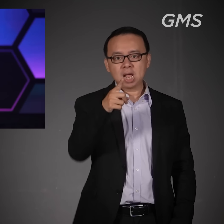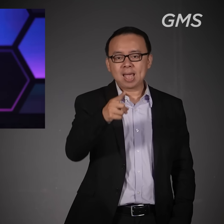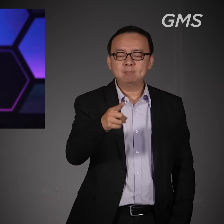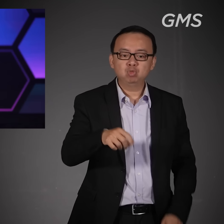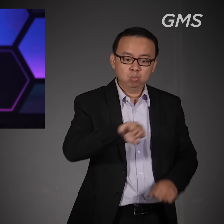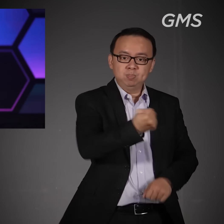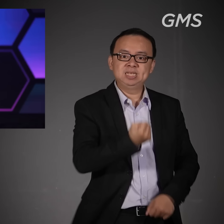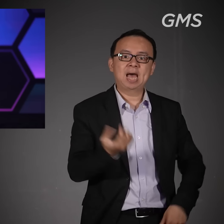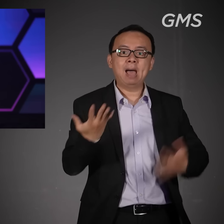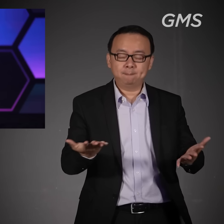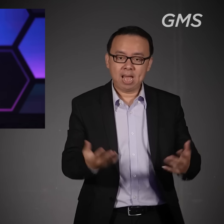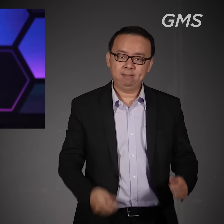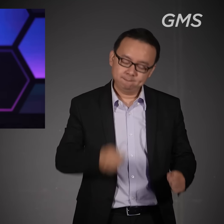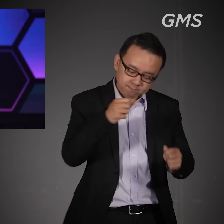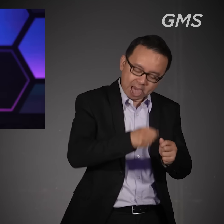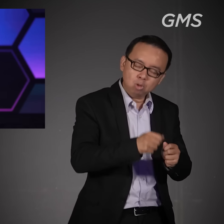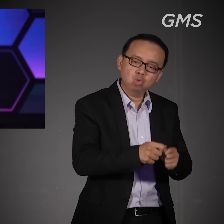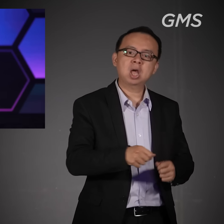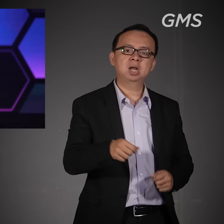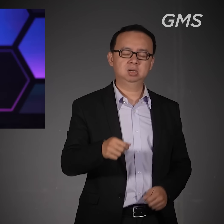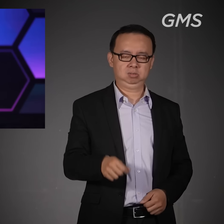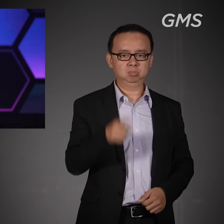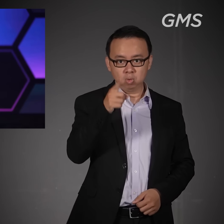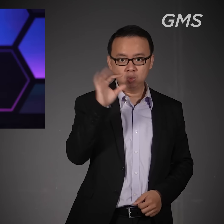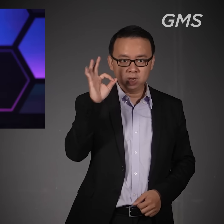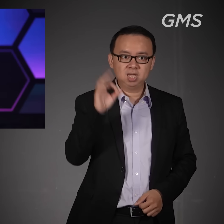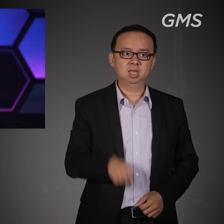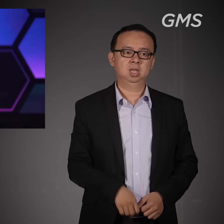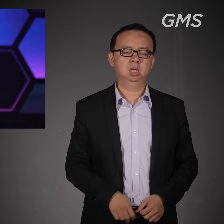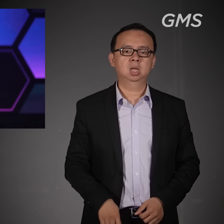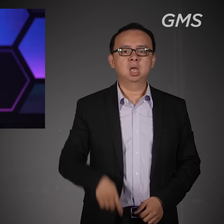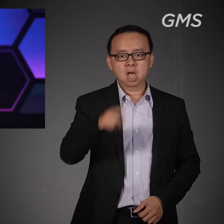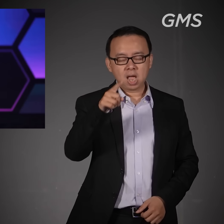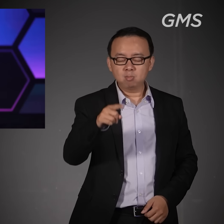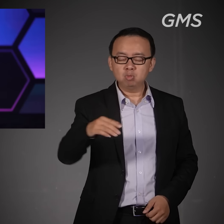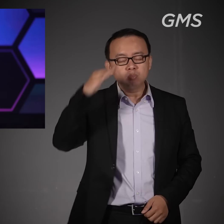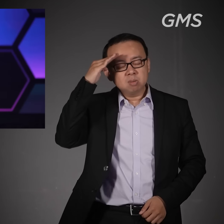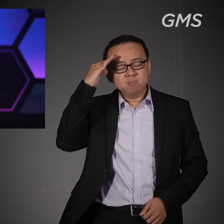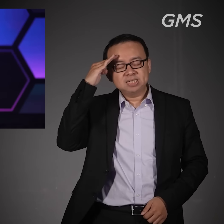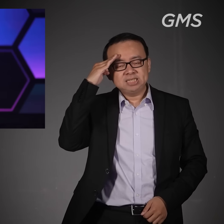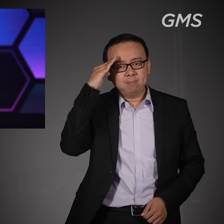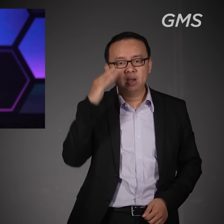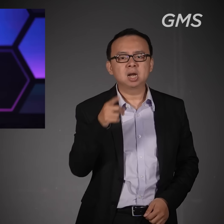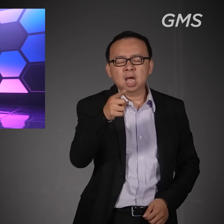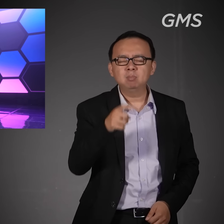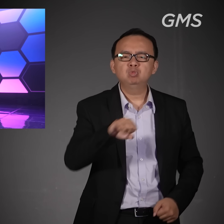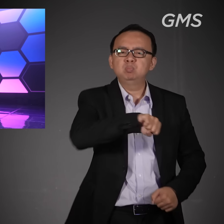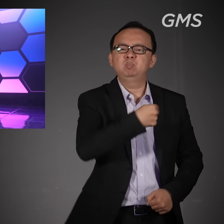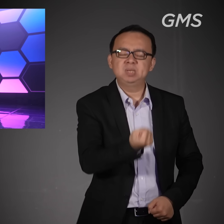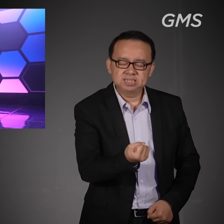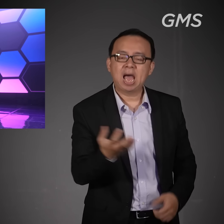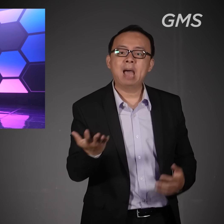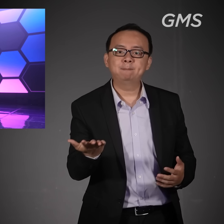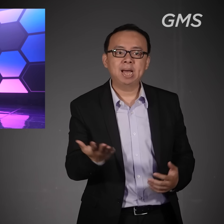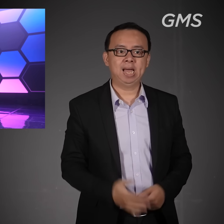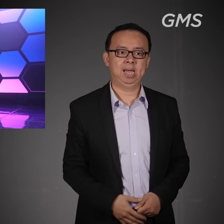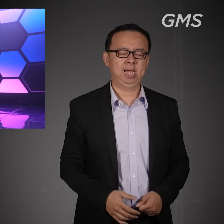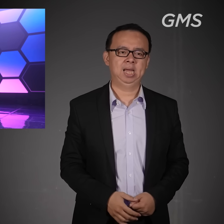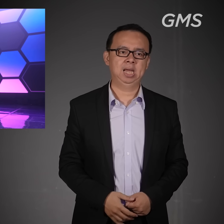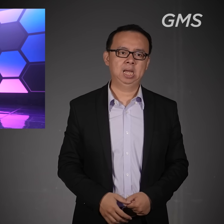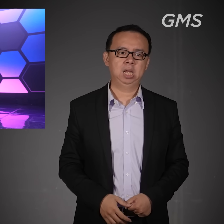bukan? Jadi kita punya tanggung jawab adalah mempersiapkan apa yang kita sanggup, apa yang mampu, apa yang kita bisa